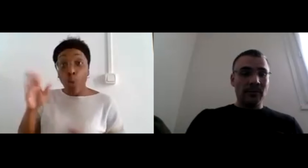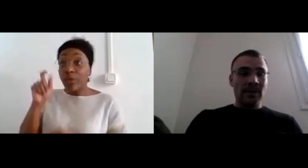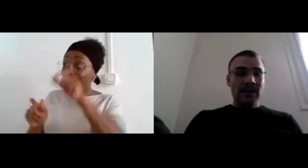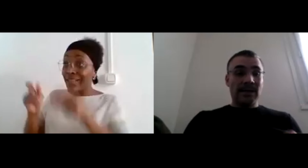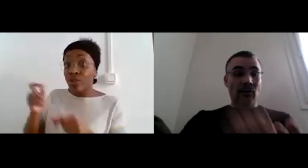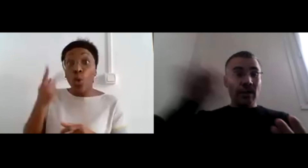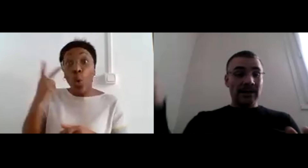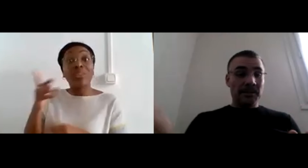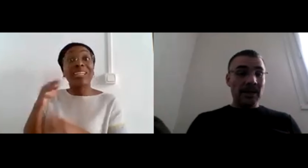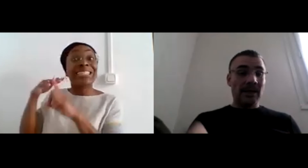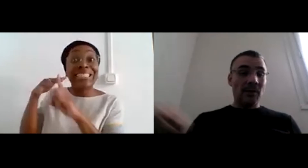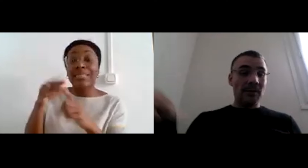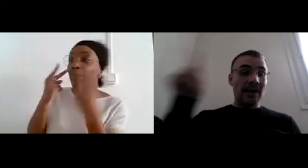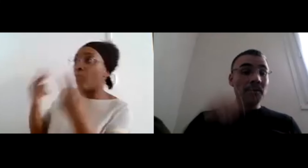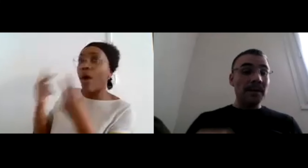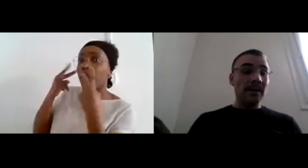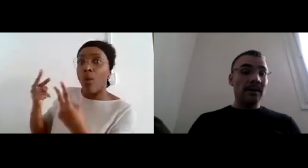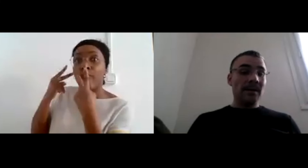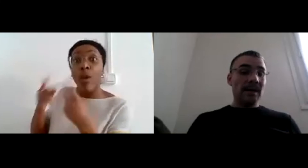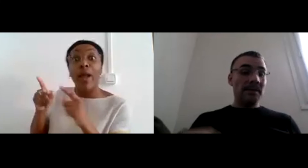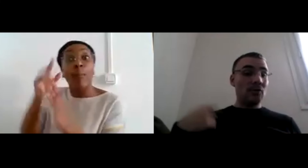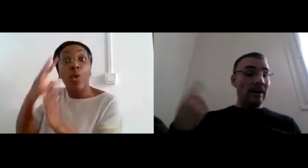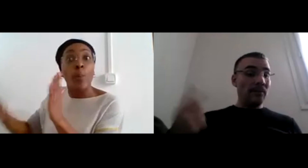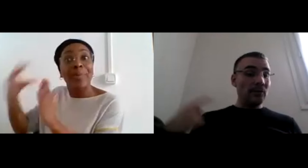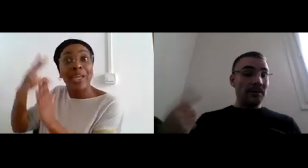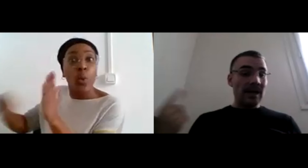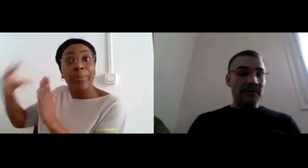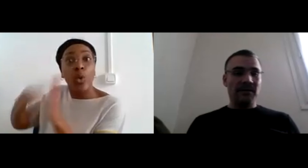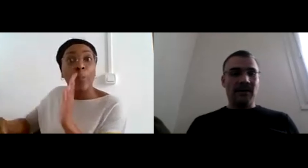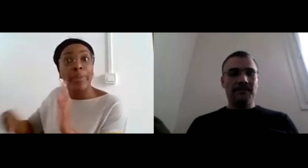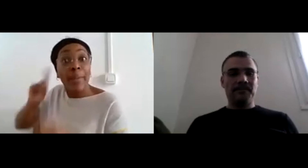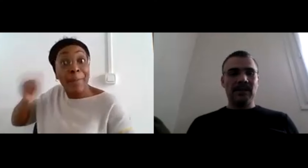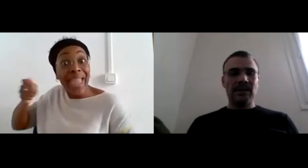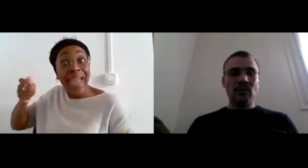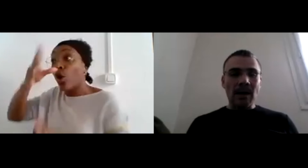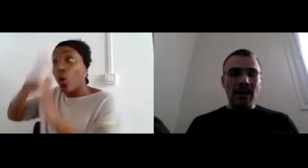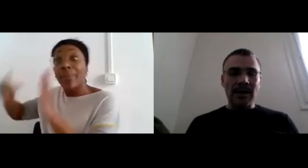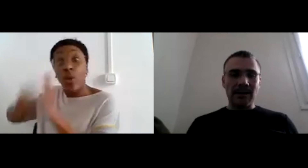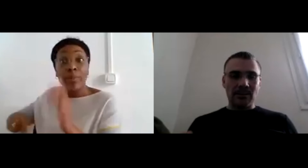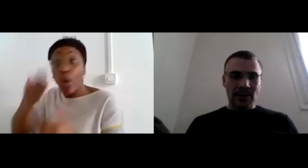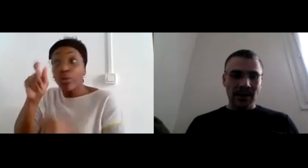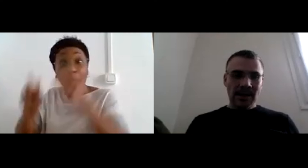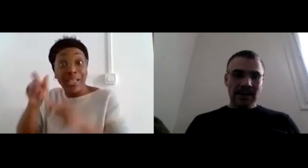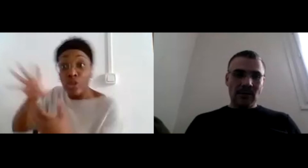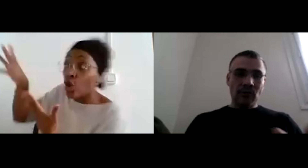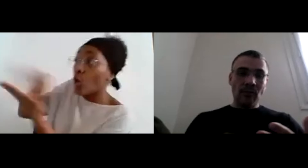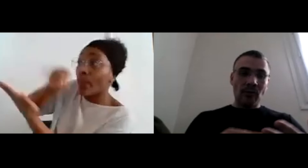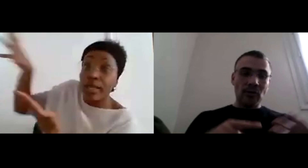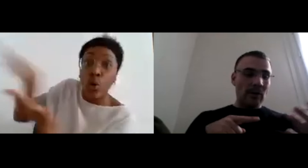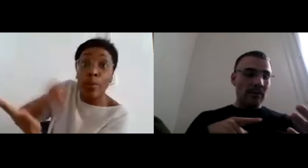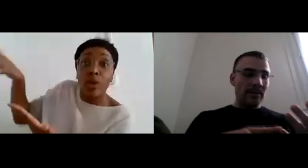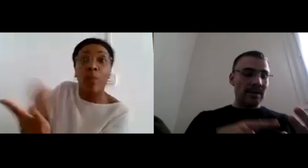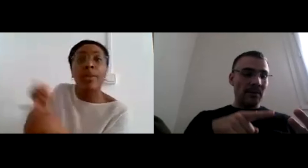de monde qui regardait Pierre et qui commençait à copier, eh bien, ce que l'apôtre commençait à vivre. Et il s'est dit: «Ouh là, il y a un danger, c'est que tout le